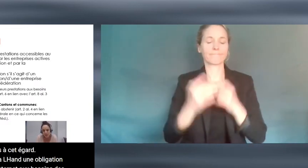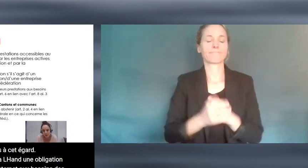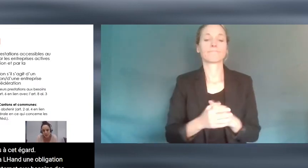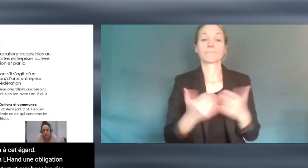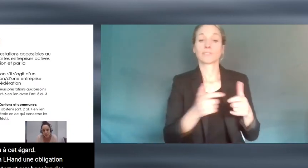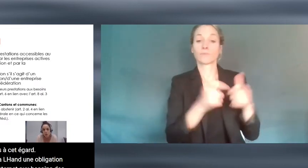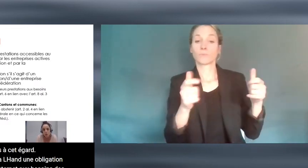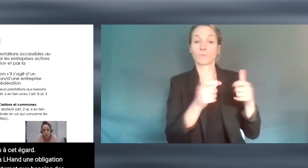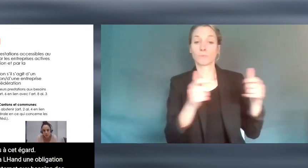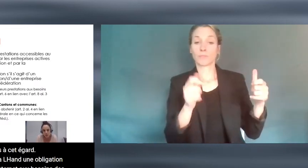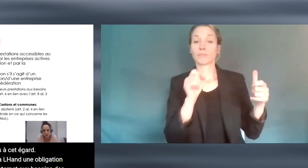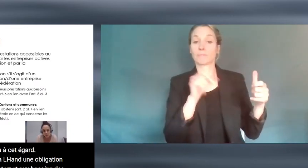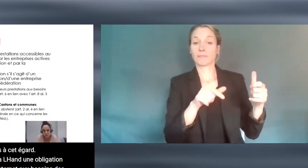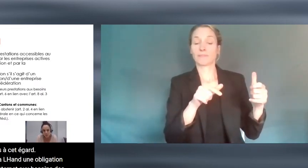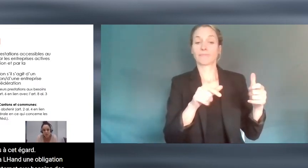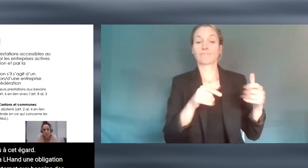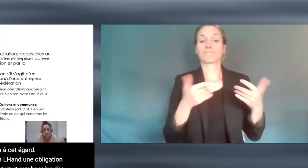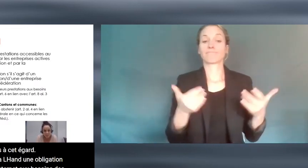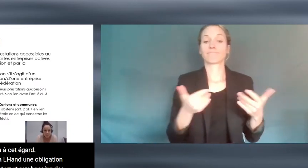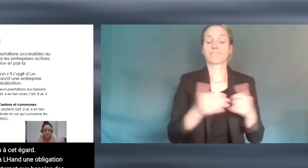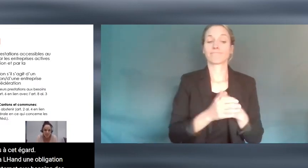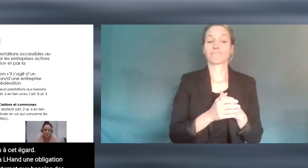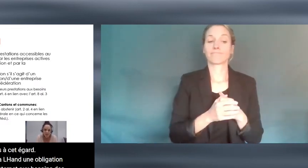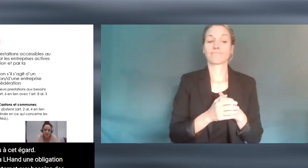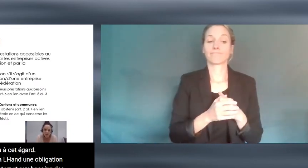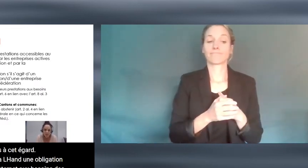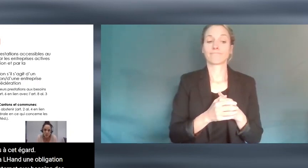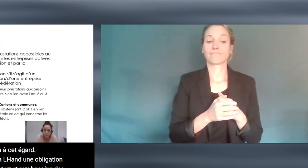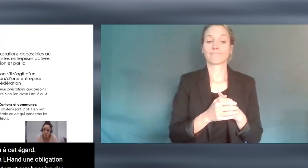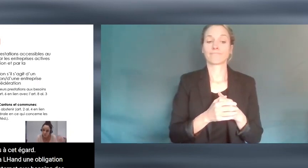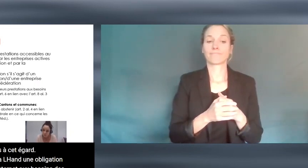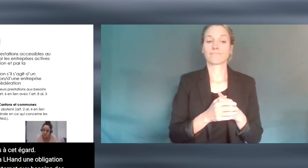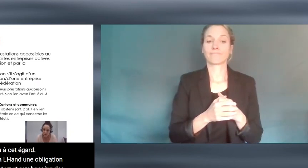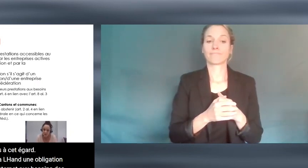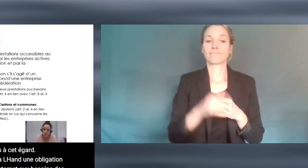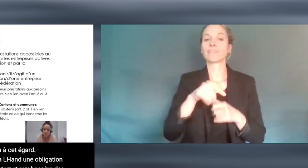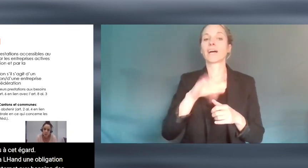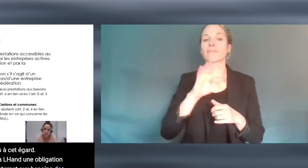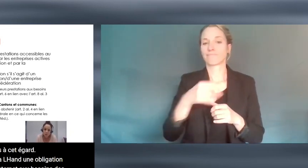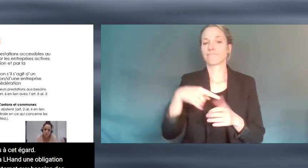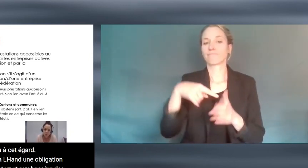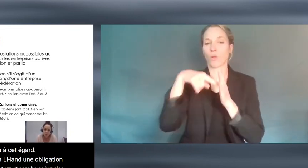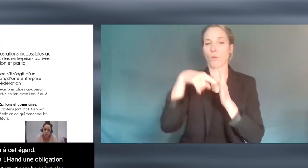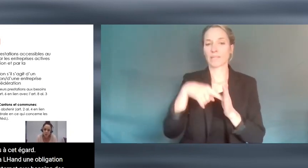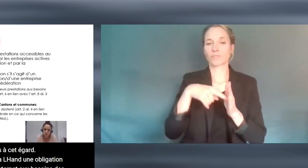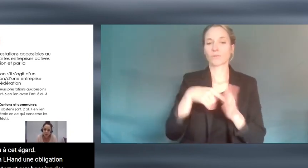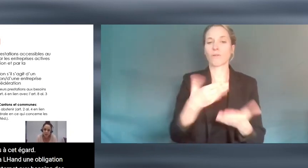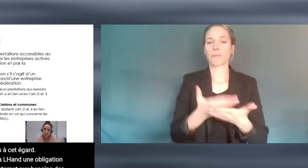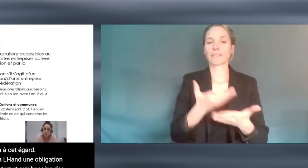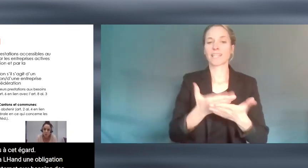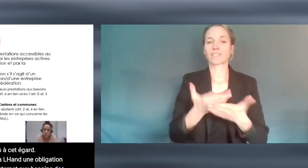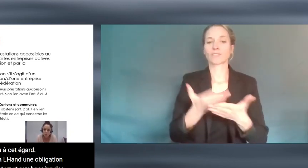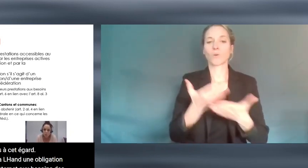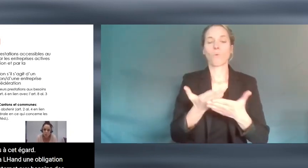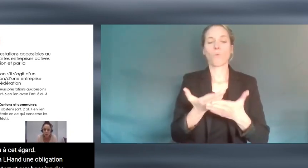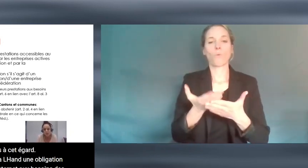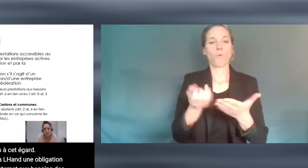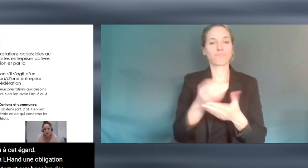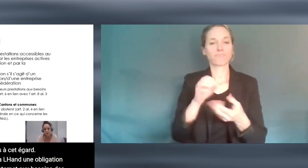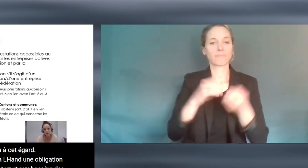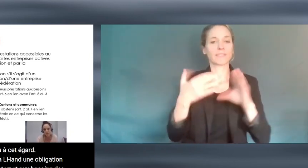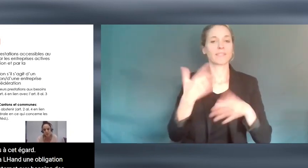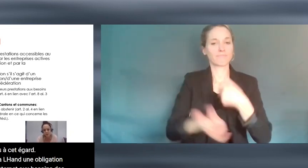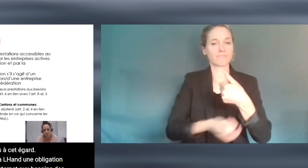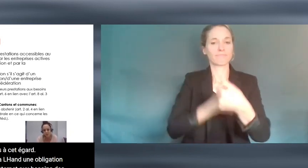la LHAND une obligation d'adapter leurs prestations proposées sur Internet aux besoins